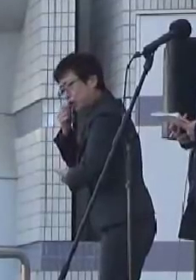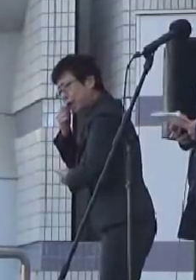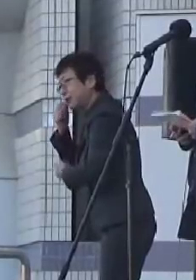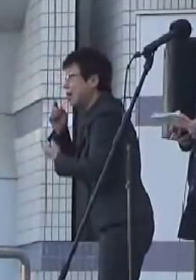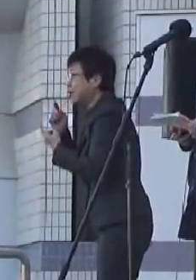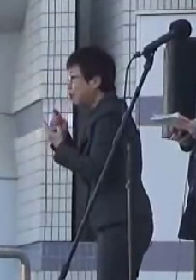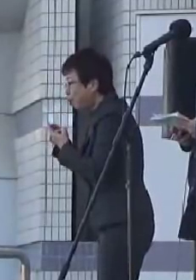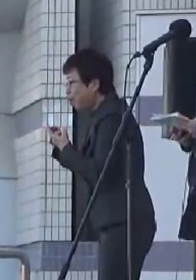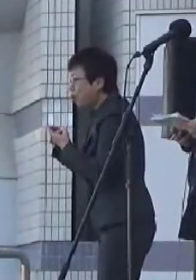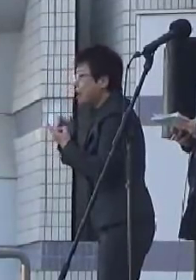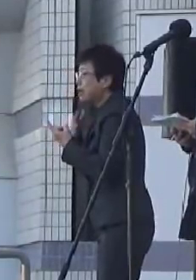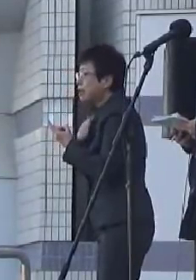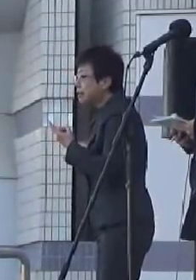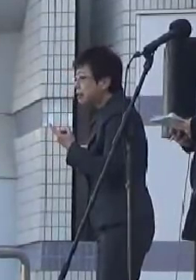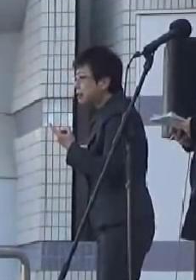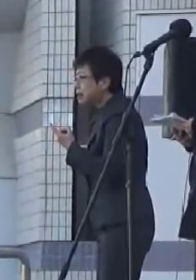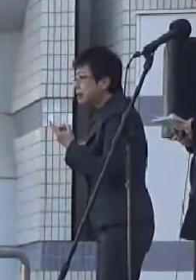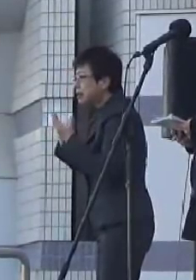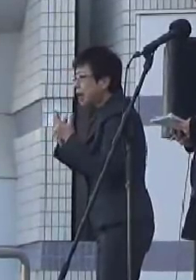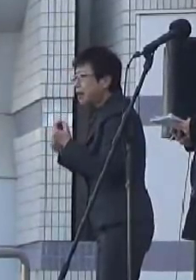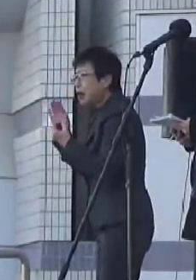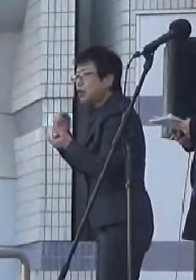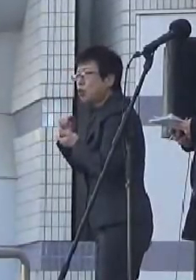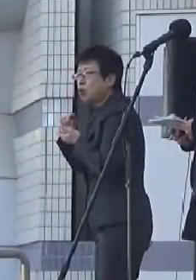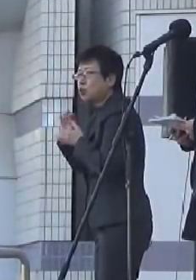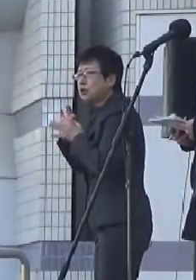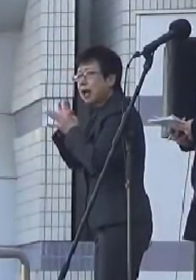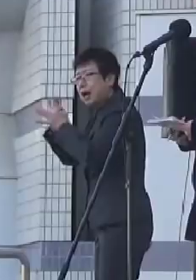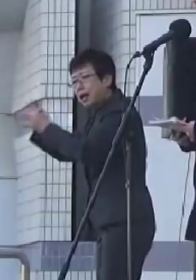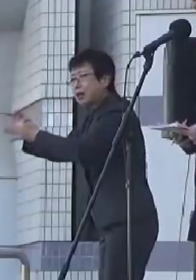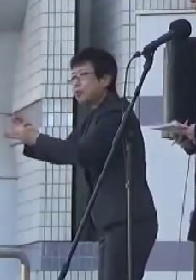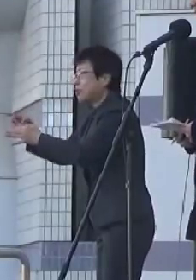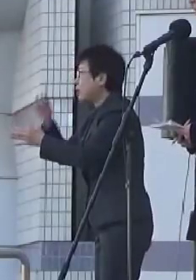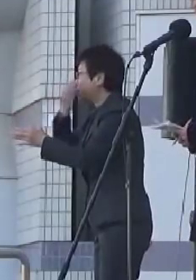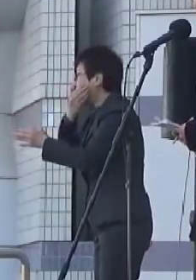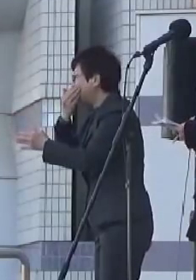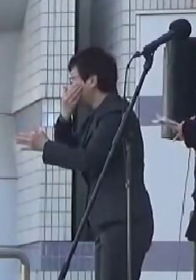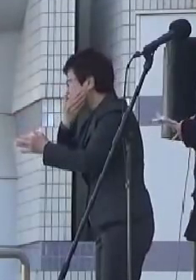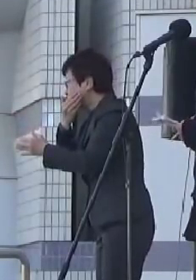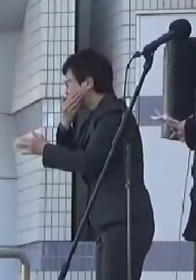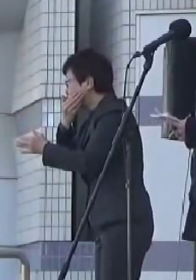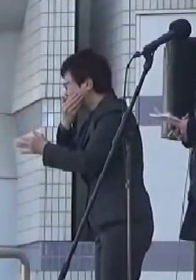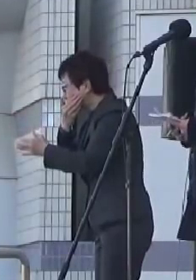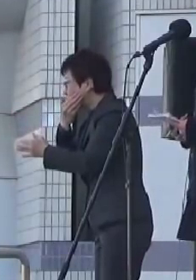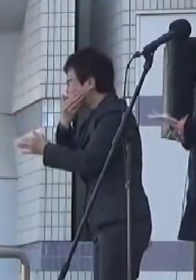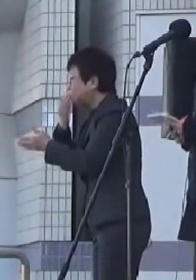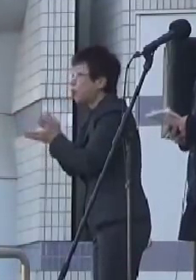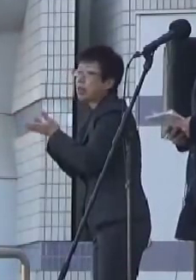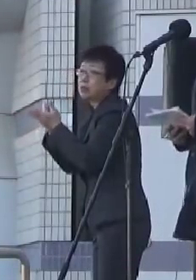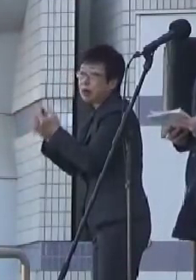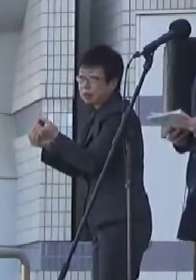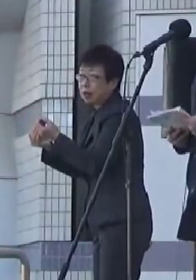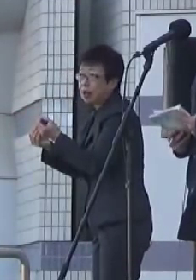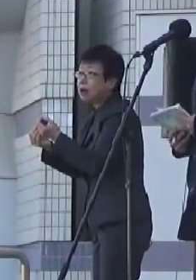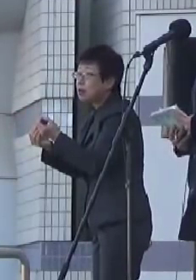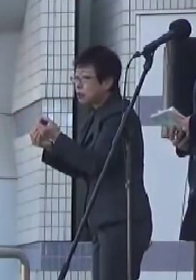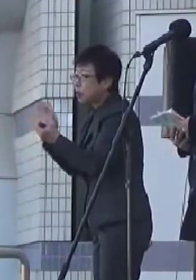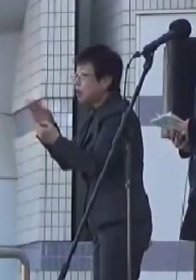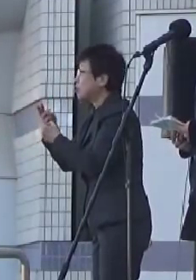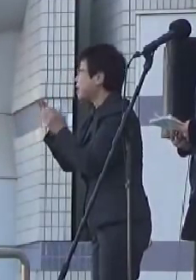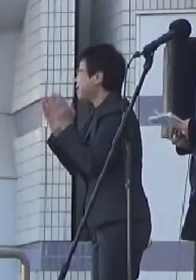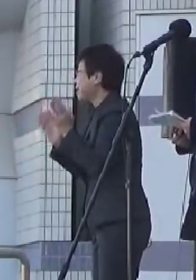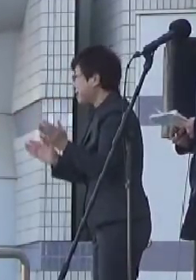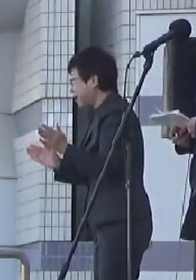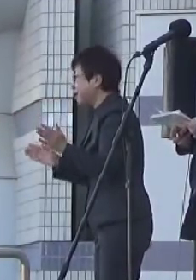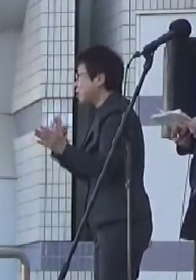れを知った上で伝えていくことの大切さについてお話をさせていただきました。ですがこうして3年間私も